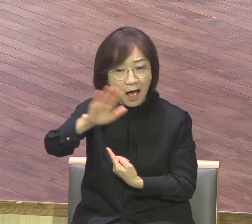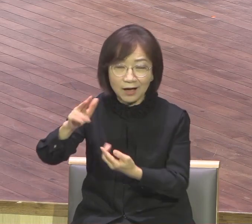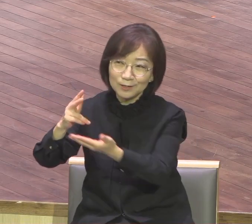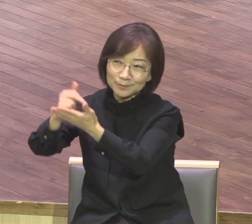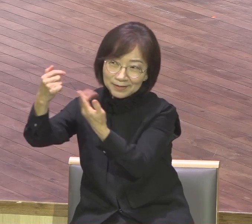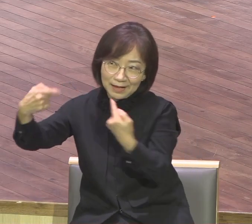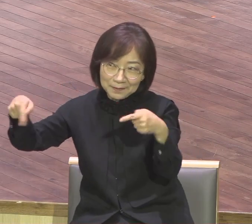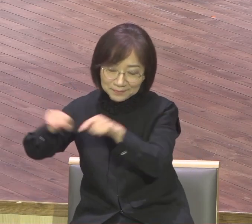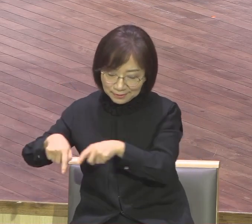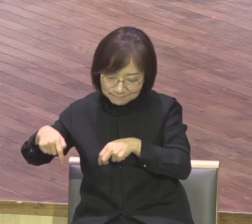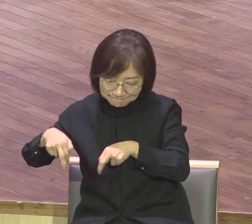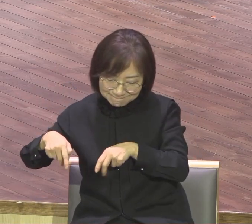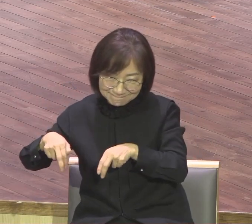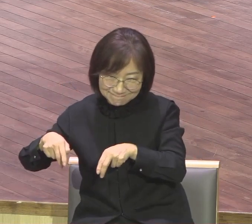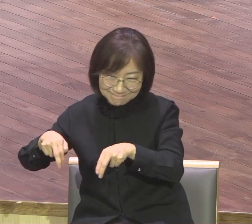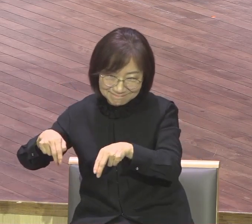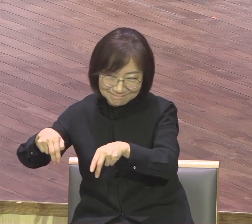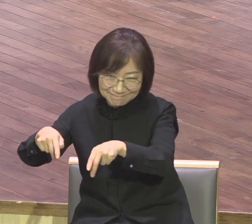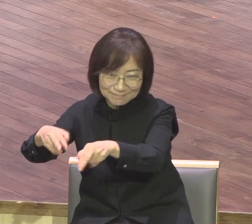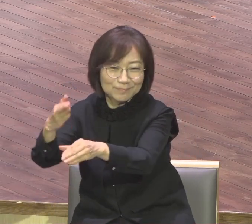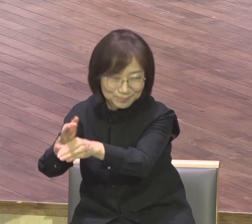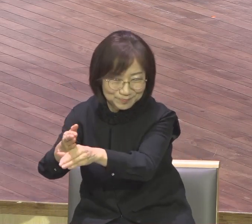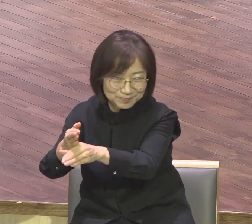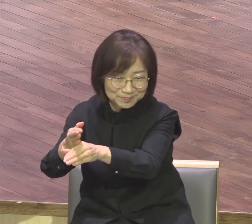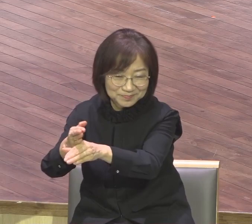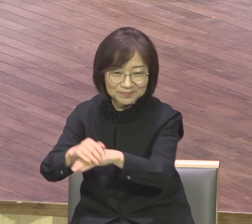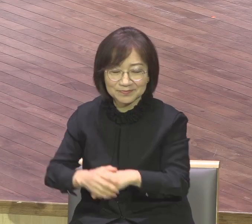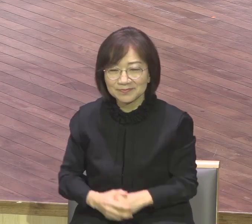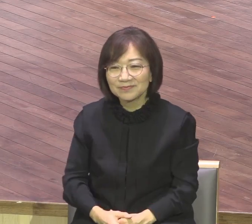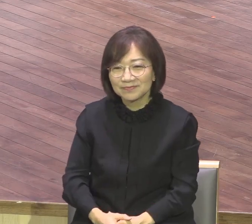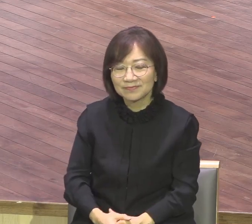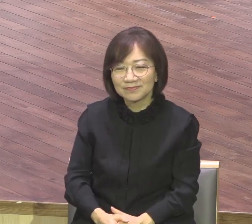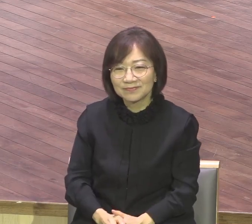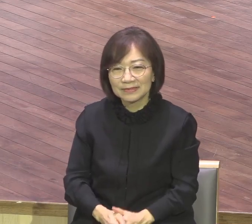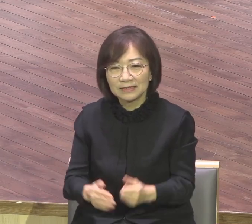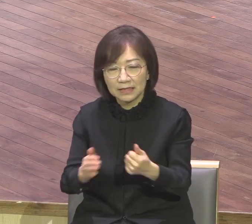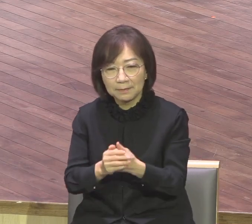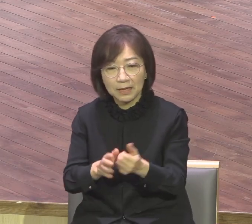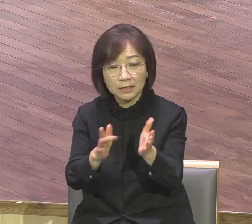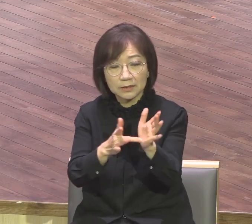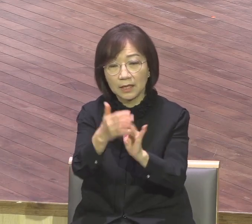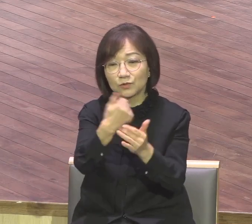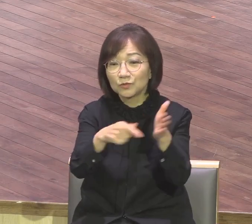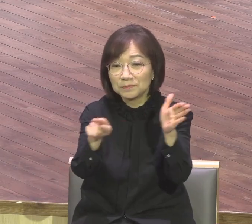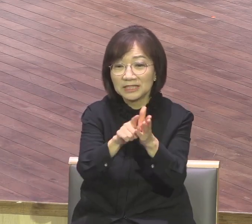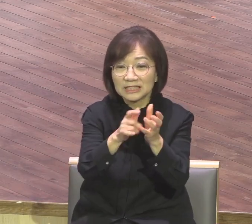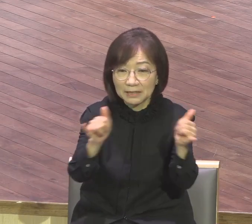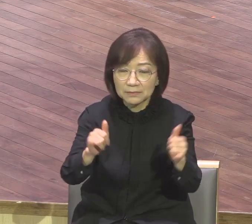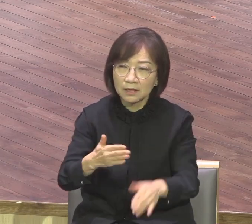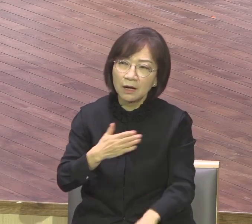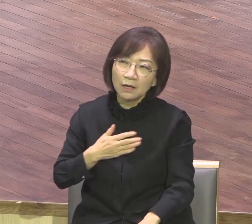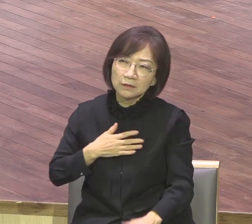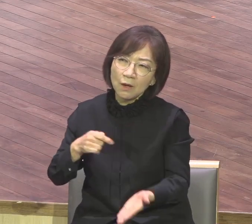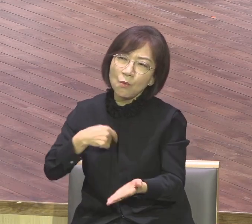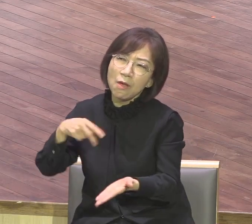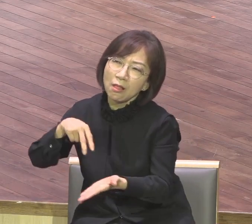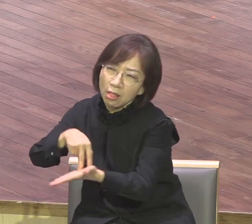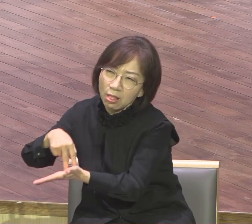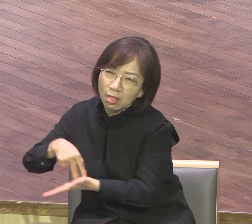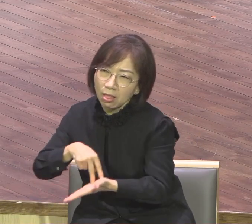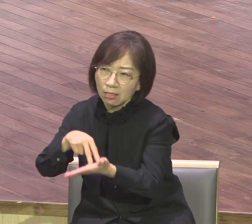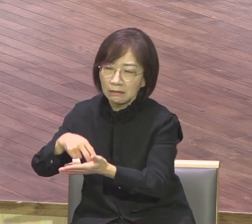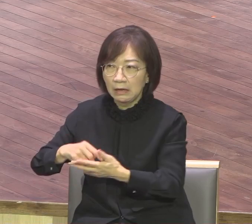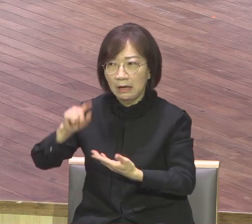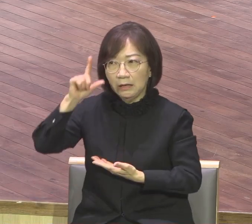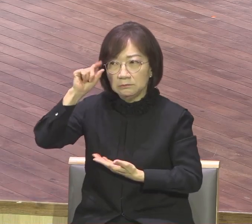caminemos también estamos caminando junto con el Señor. 그러니까 기독신자들이요, 뭐 외롭다, 너무 힘들다, 잠 못 잔다,